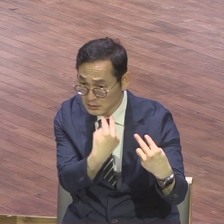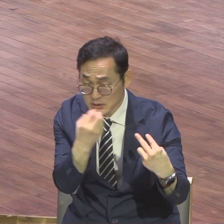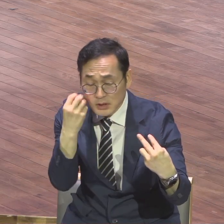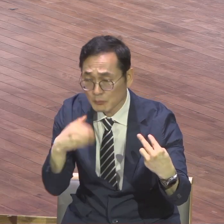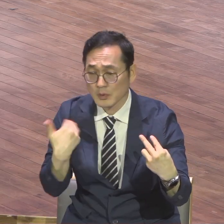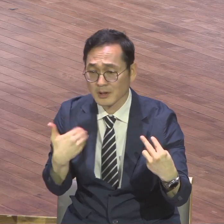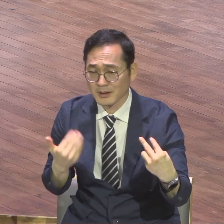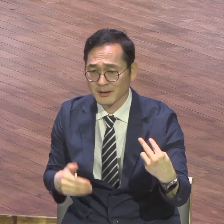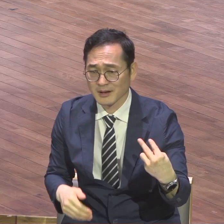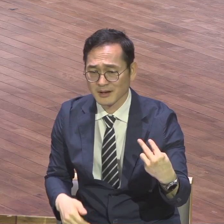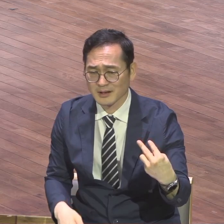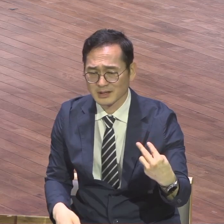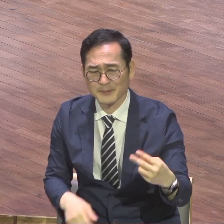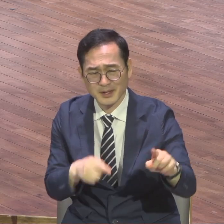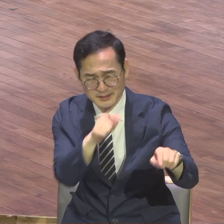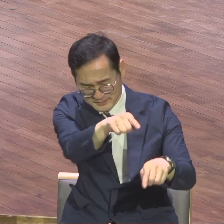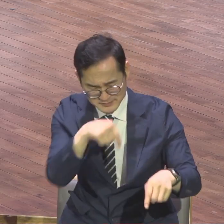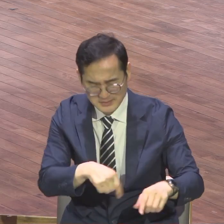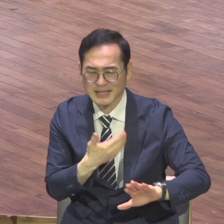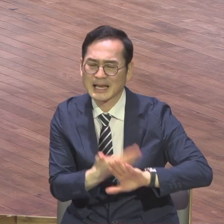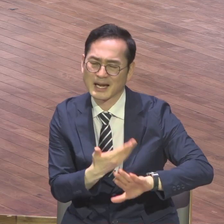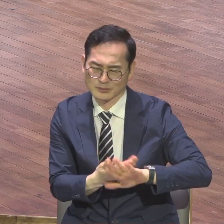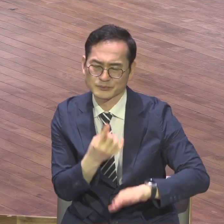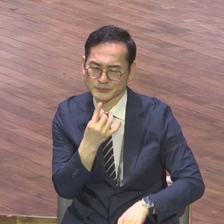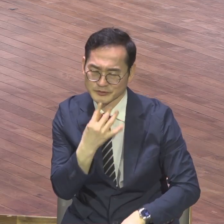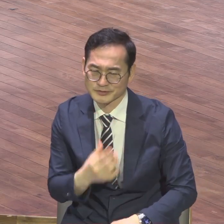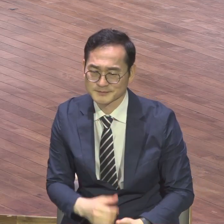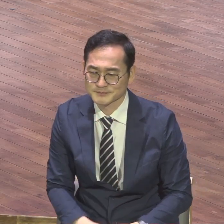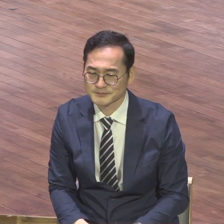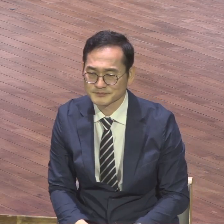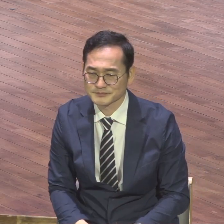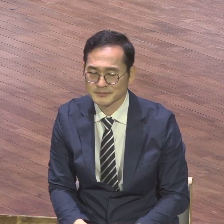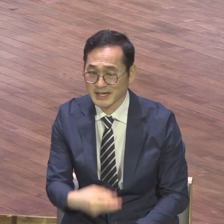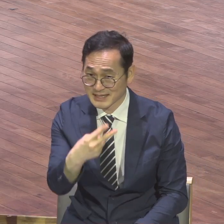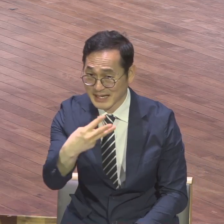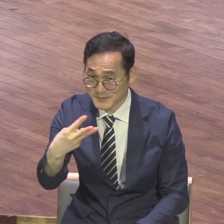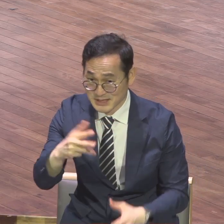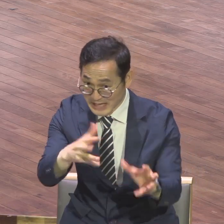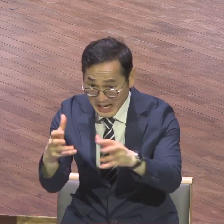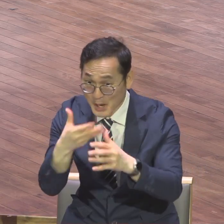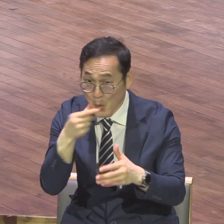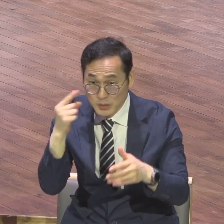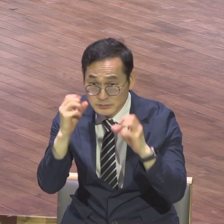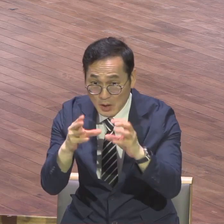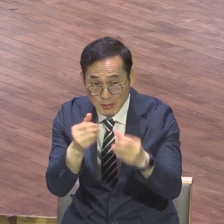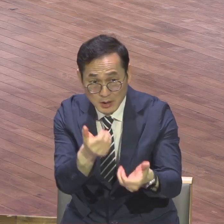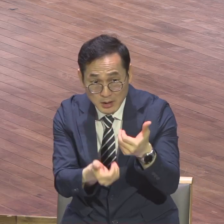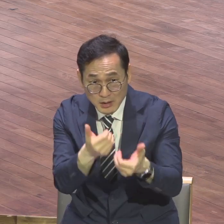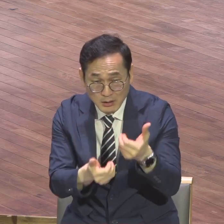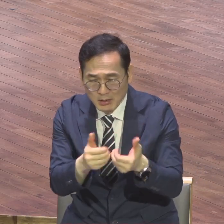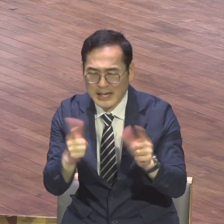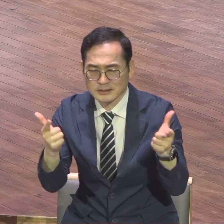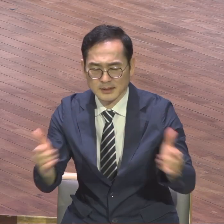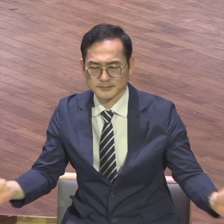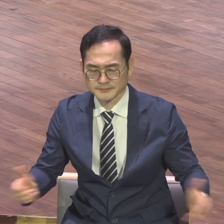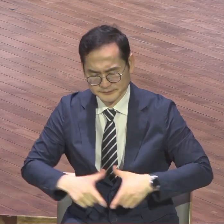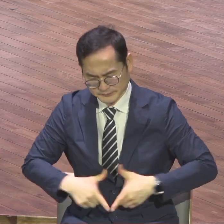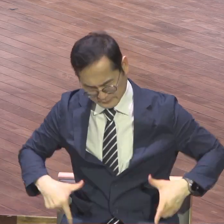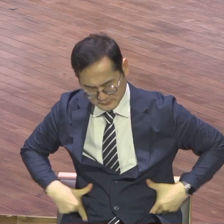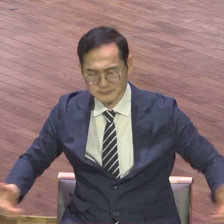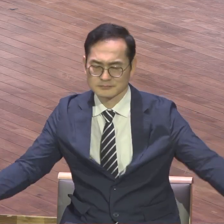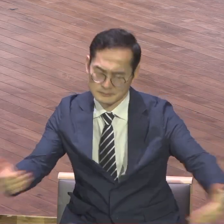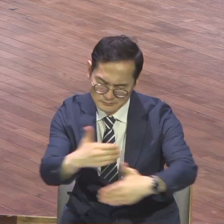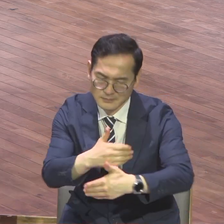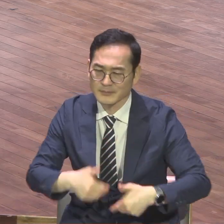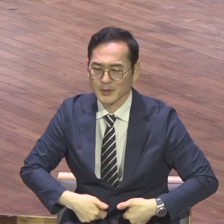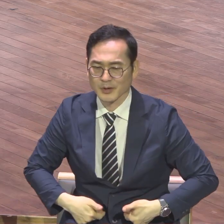이 삼칠 나라 오천 종족 보마 품을 수 있는 그릇이 되라 이 말이지. 그릇이 좀 되라. 세상